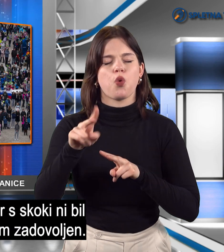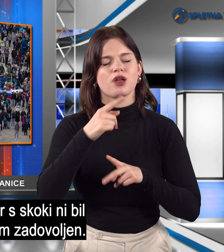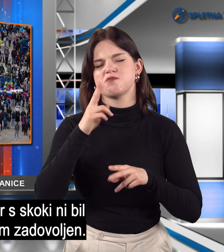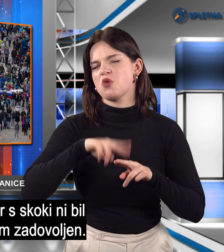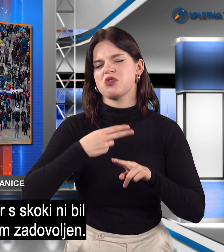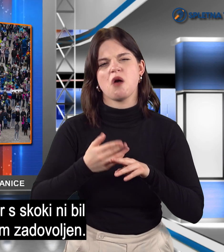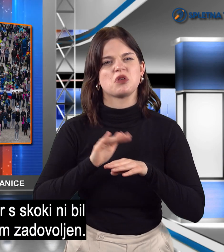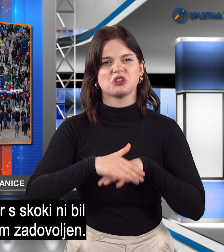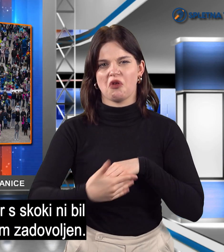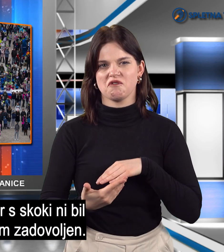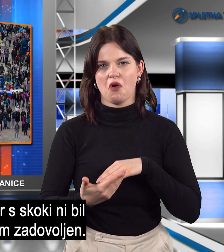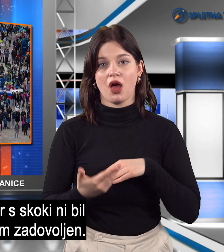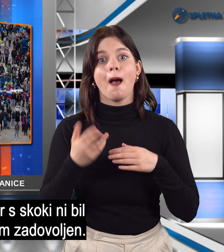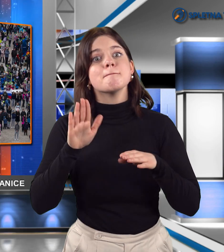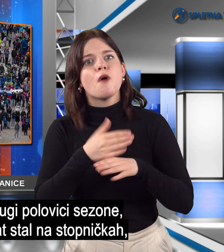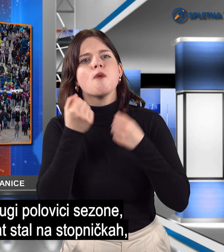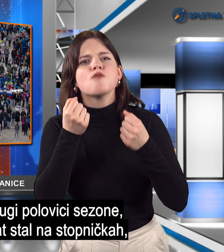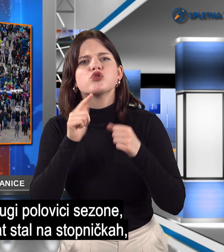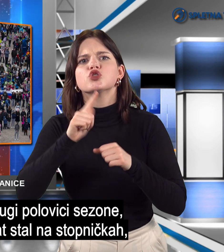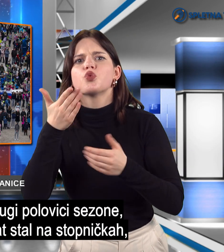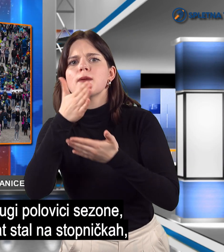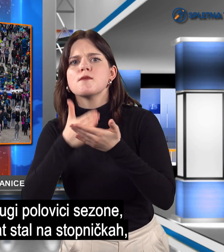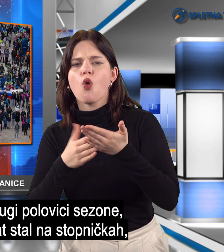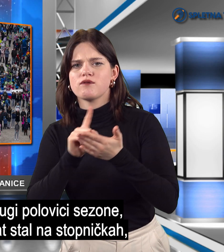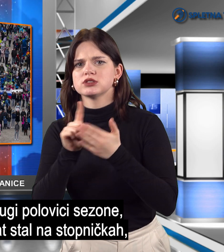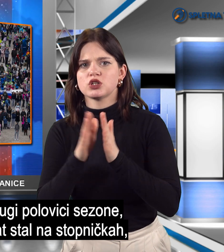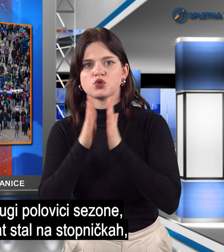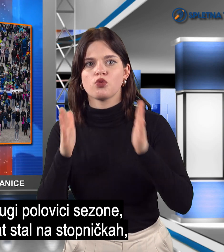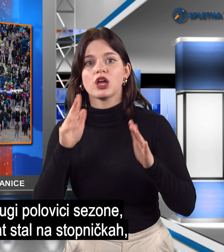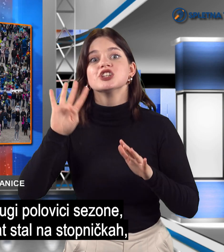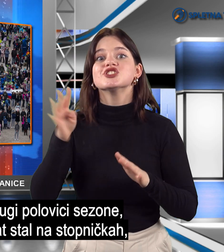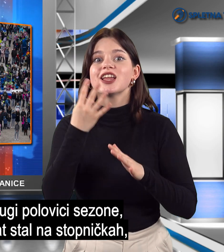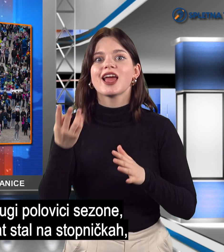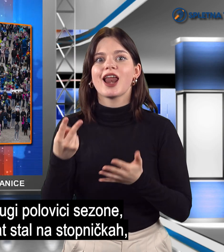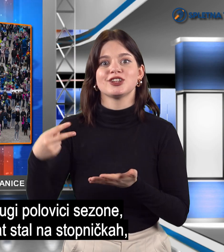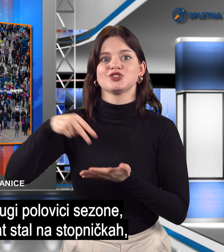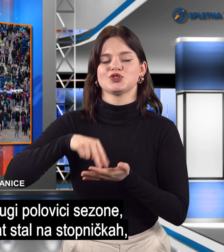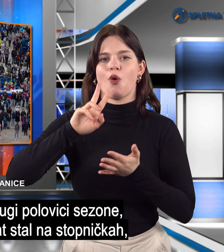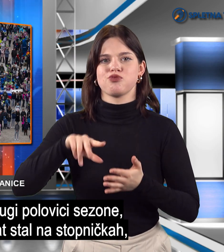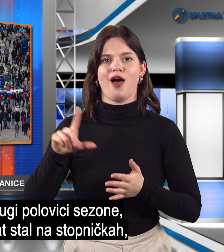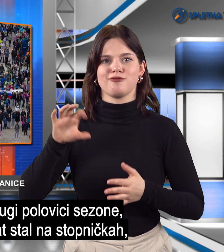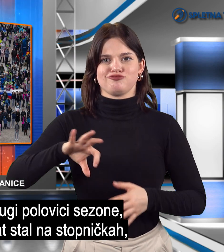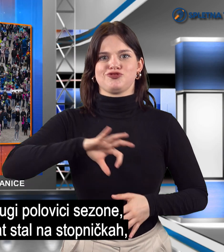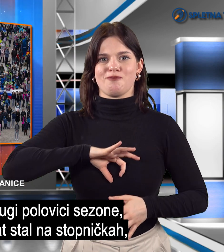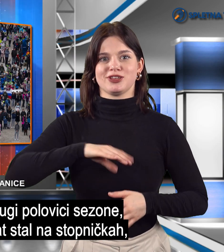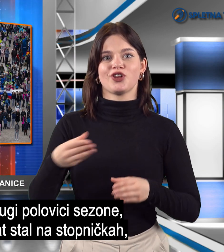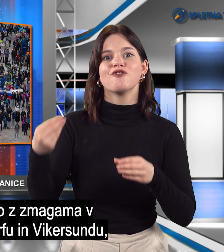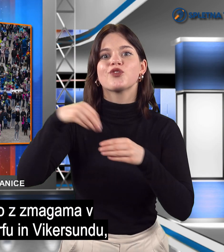224,5 metra, vendar skoki ni bil povsem zadovoljen. Po močni drugi polovici sezone, kjer je 4-krat stal